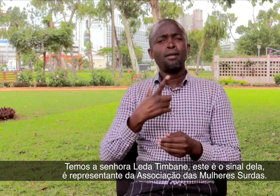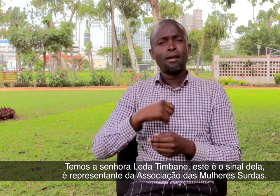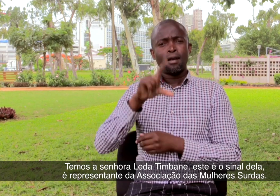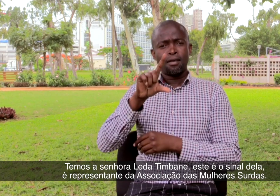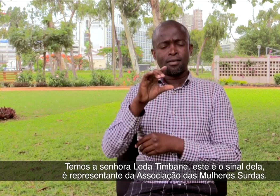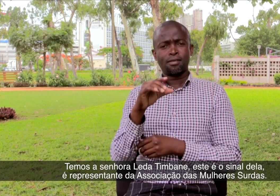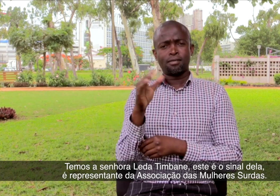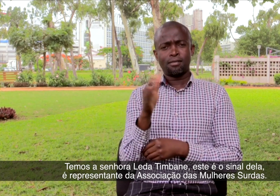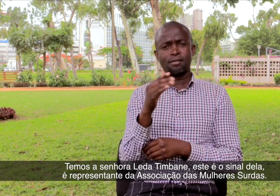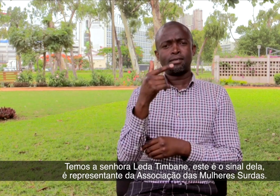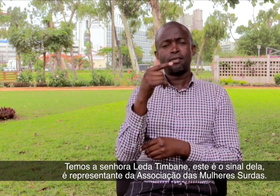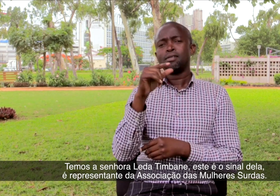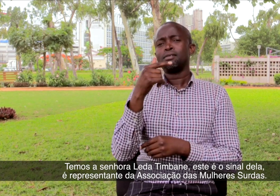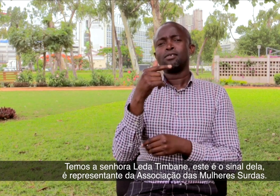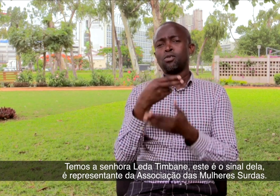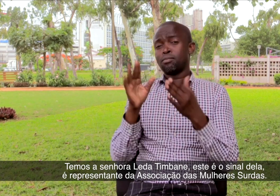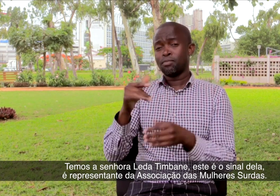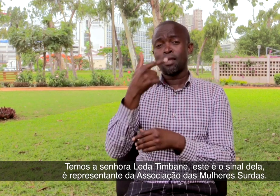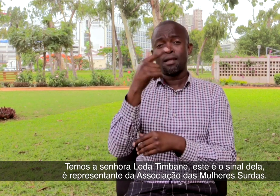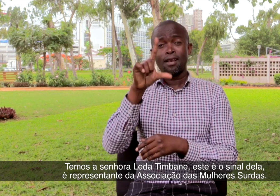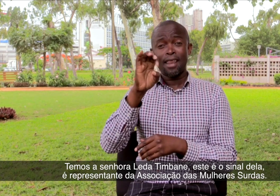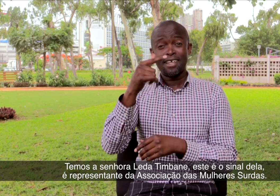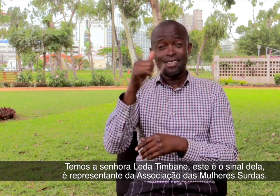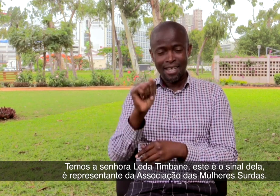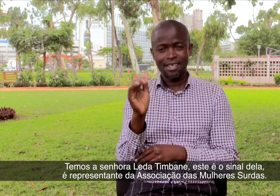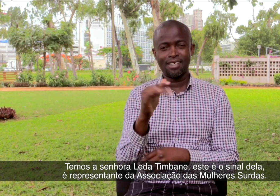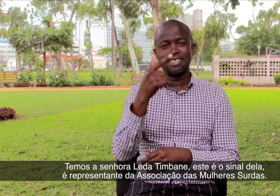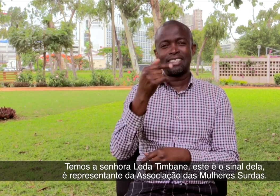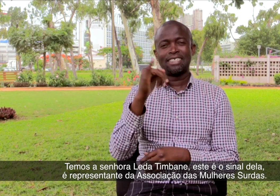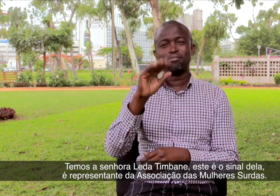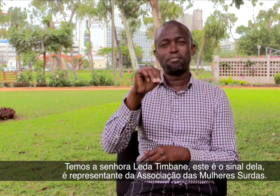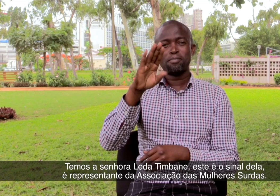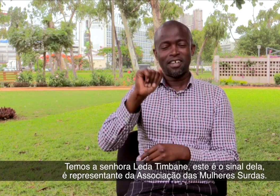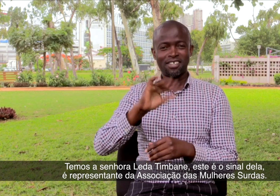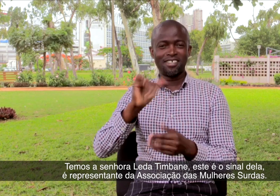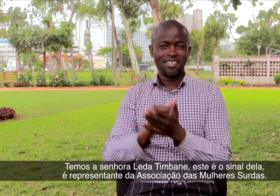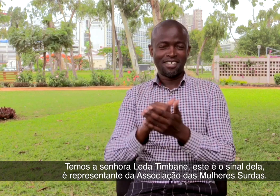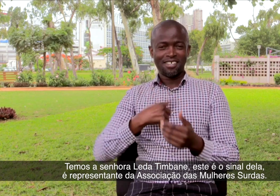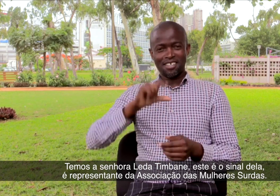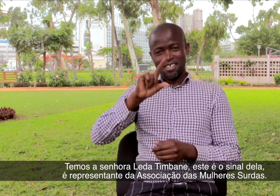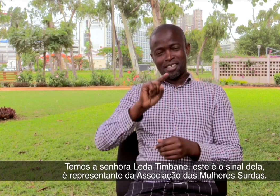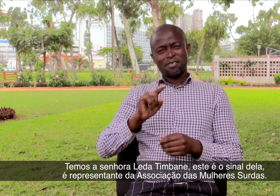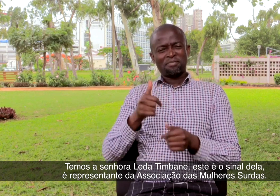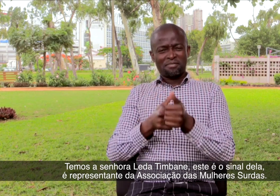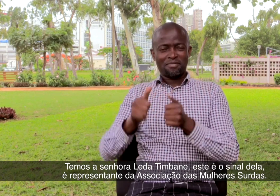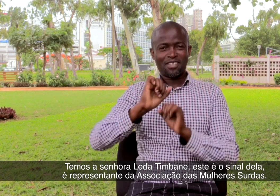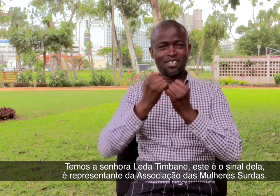senhora Leta Timbani. Este é o nome dele em línguas sinais. É